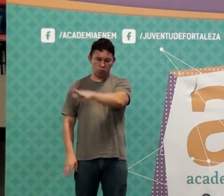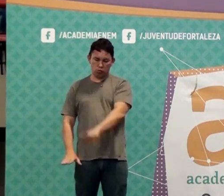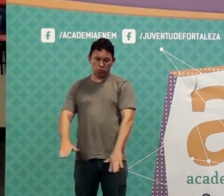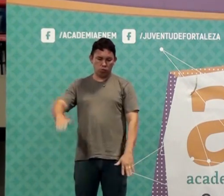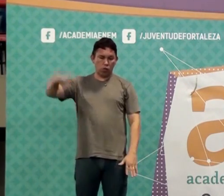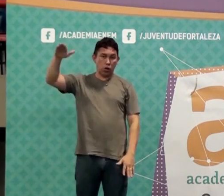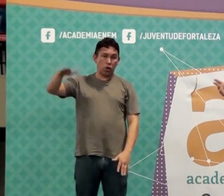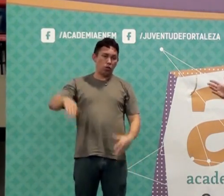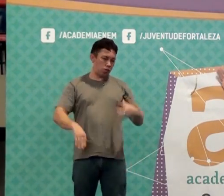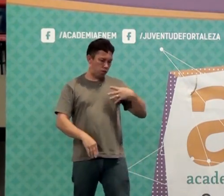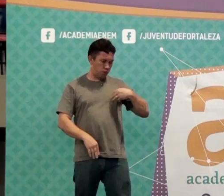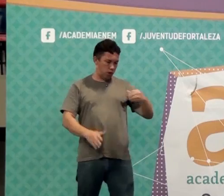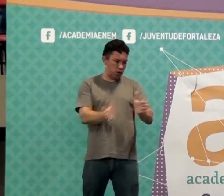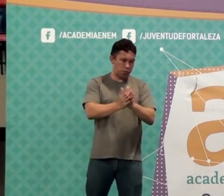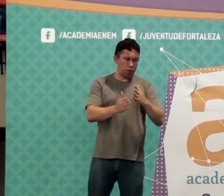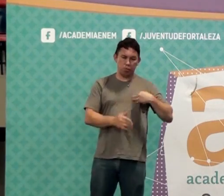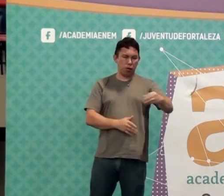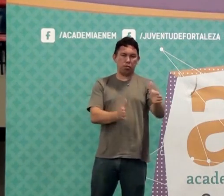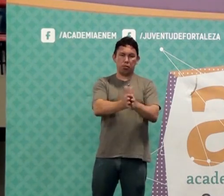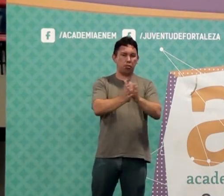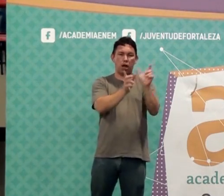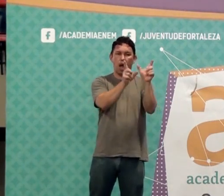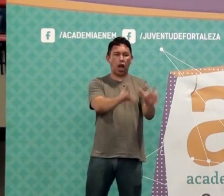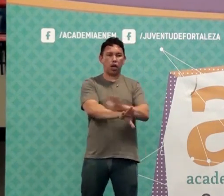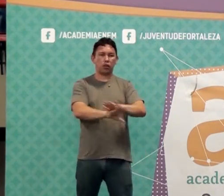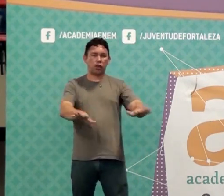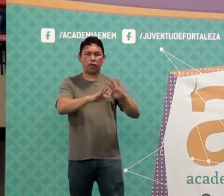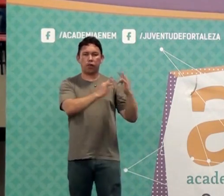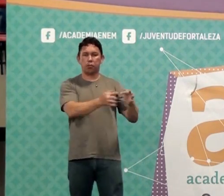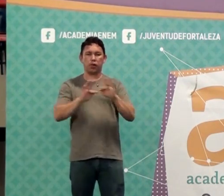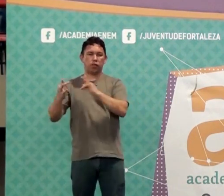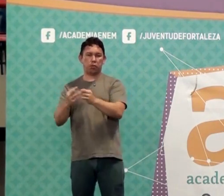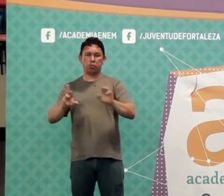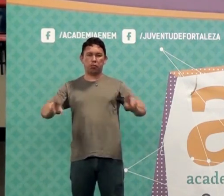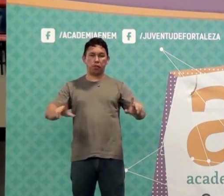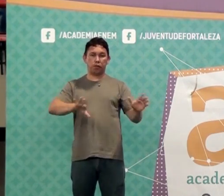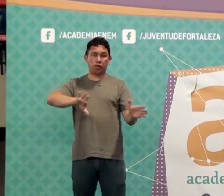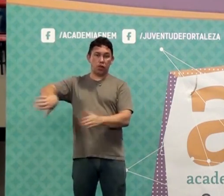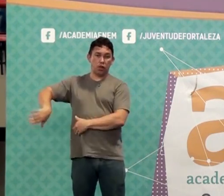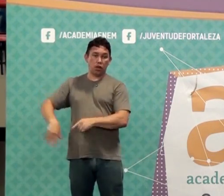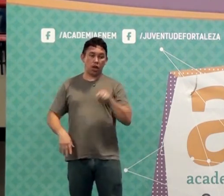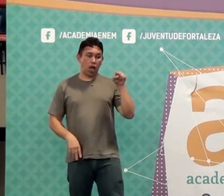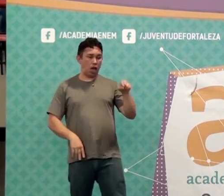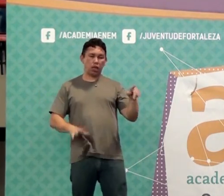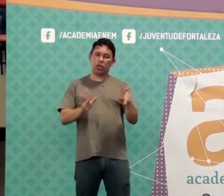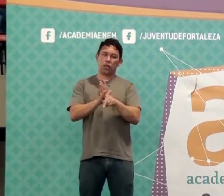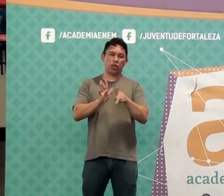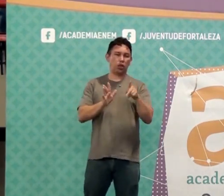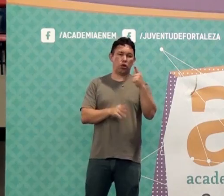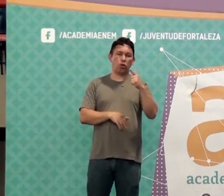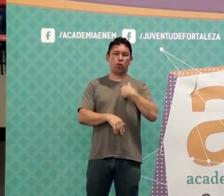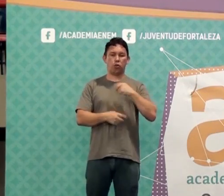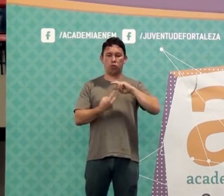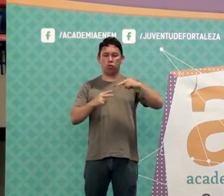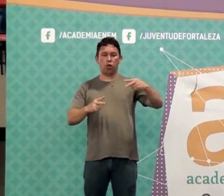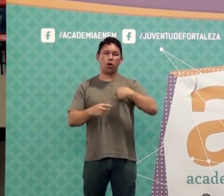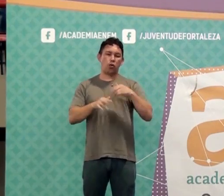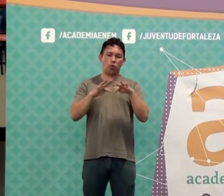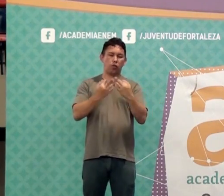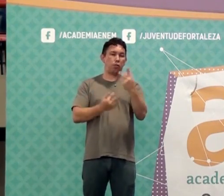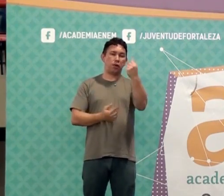aula, se você estava aqui com a gente, que existe sociedade de casta. E na sociedade de casta, as classes sociais também não